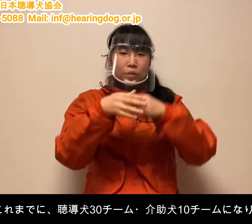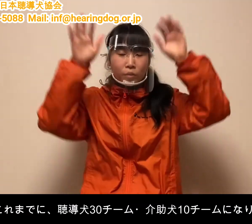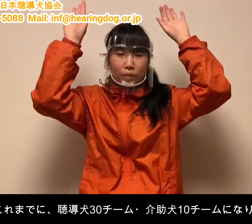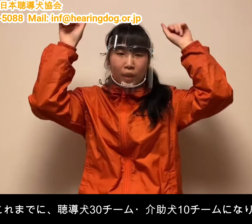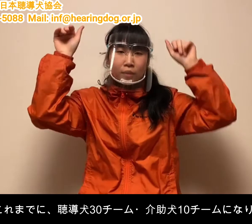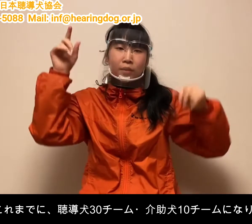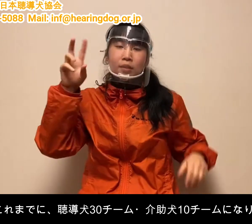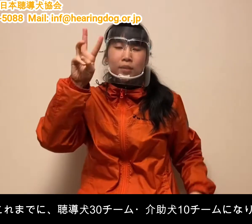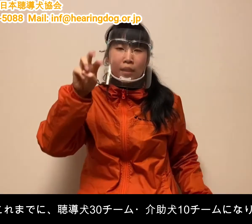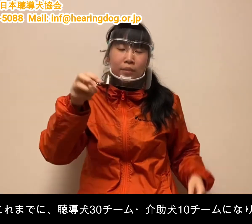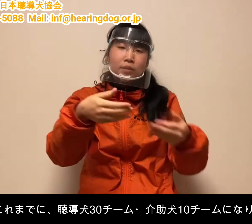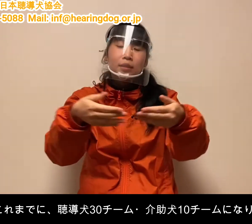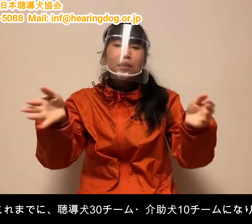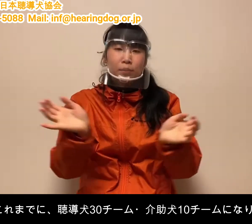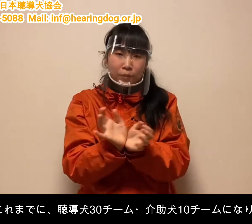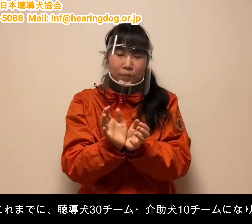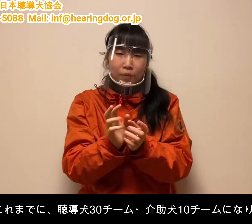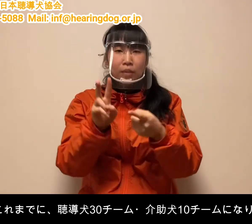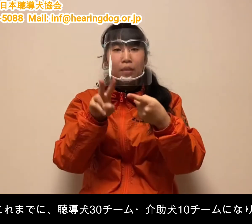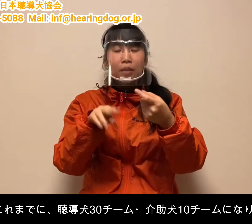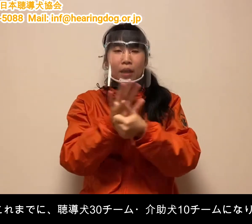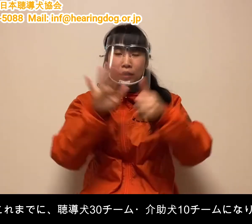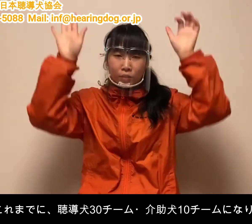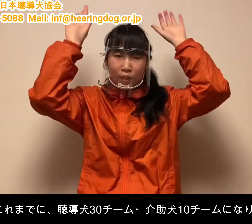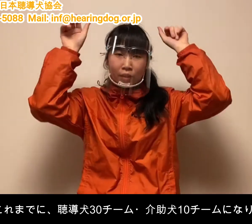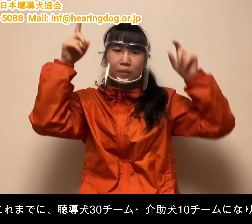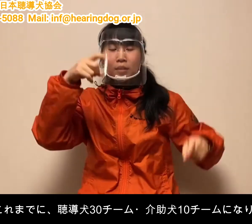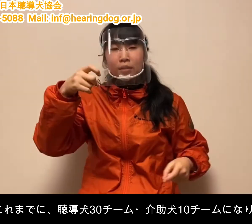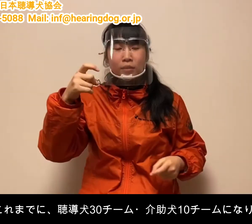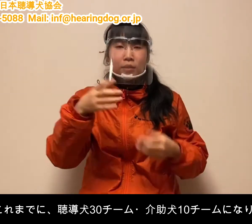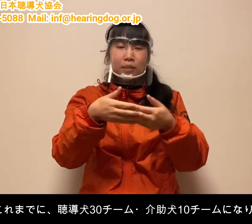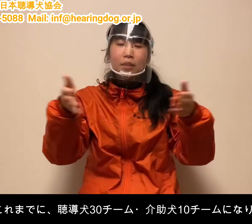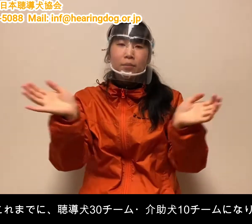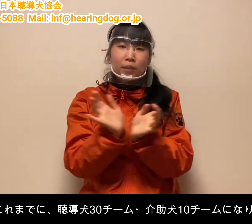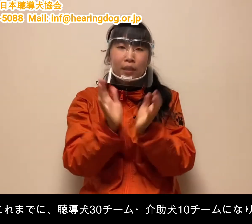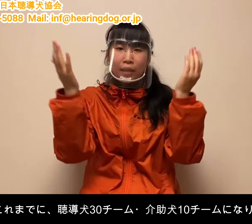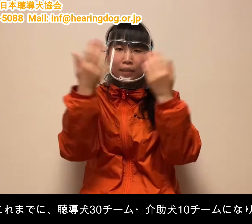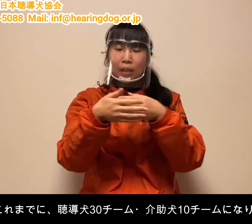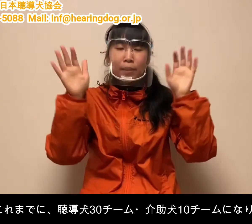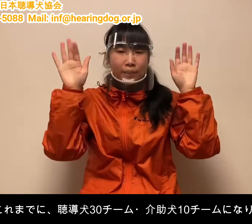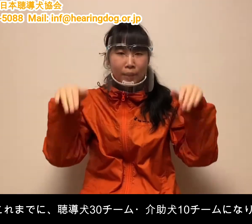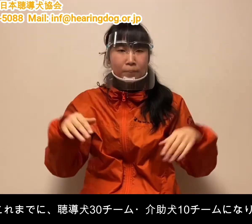導犬30チーム、介助犬10チームになりました。